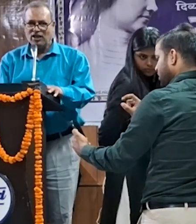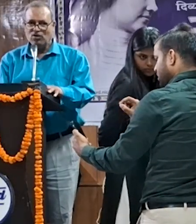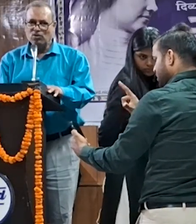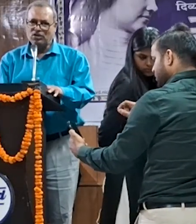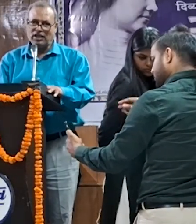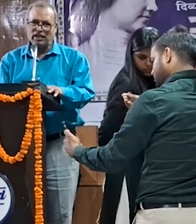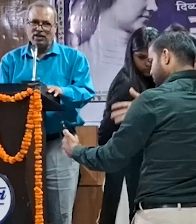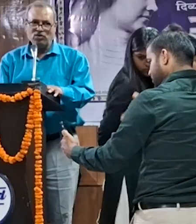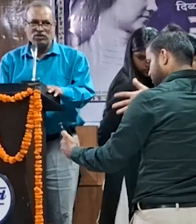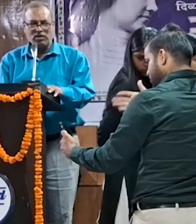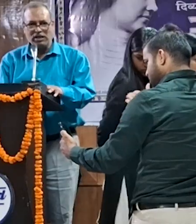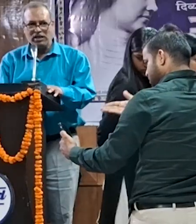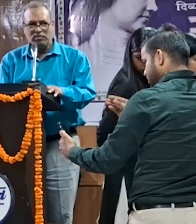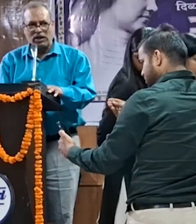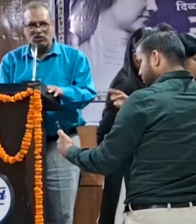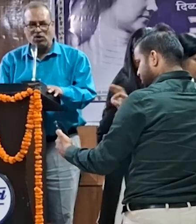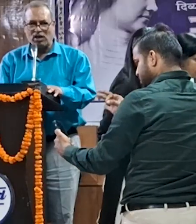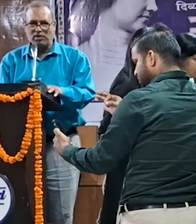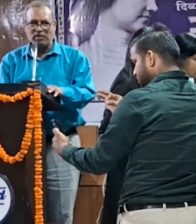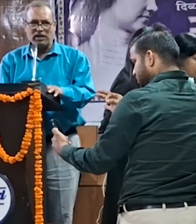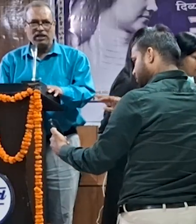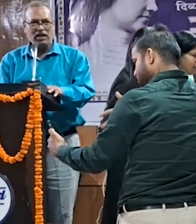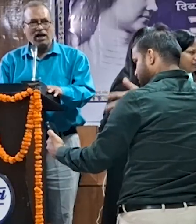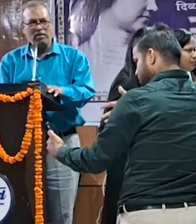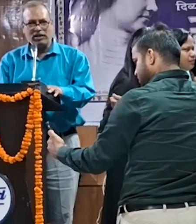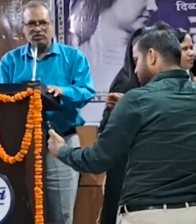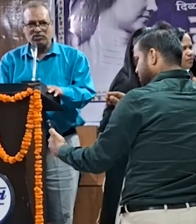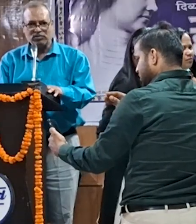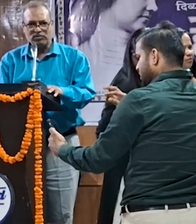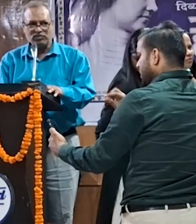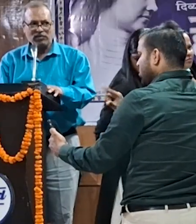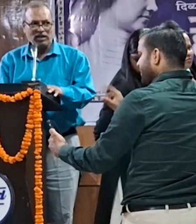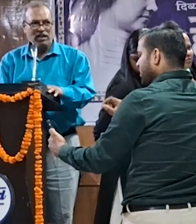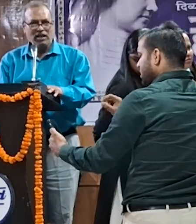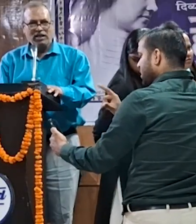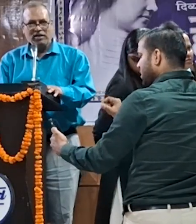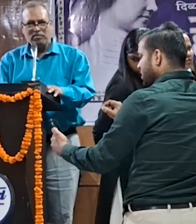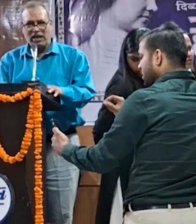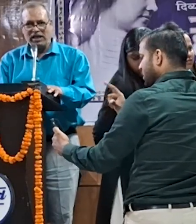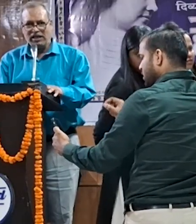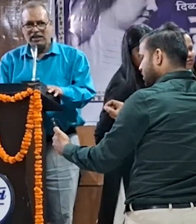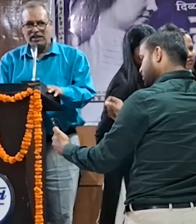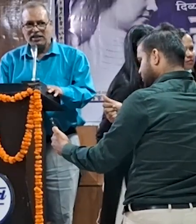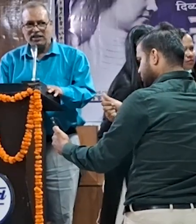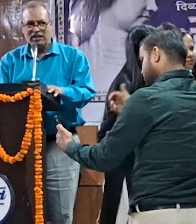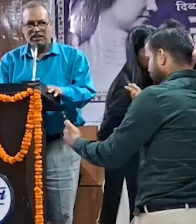पहुंचाया, उसके लिए उन सभी बातों का भी मैं आभारी हूं।